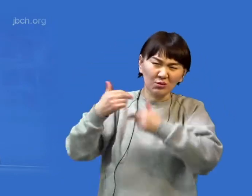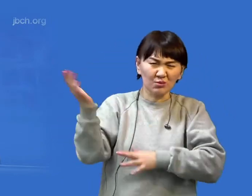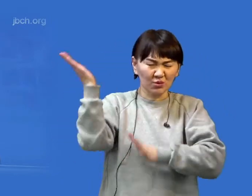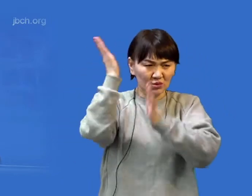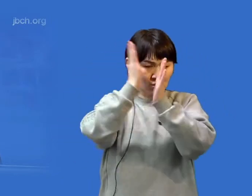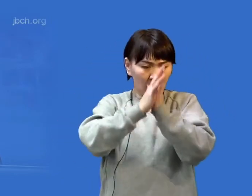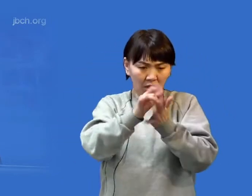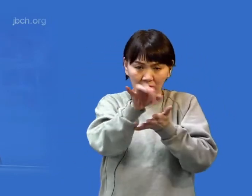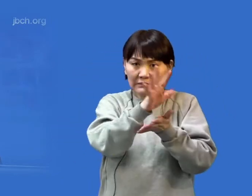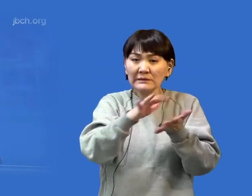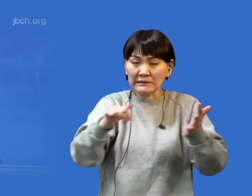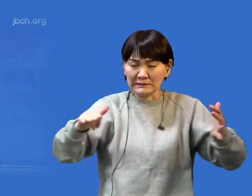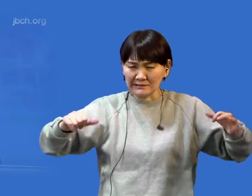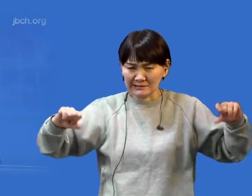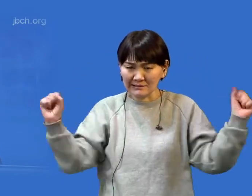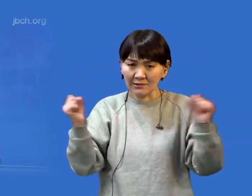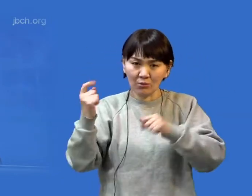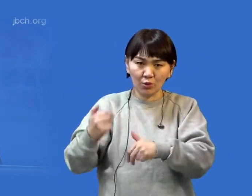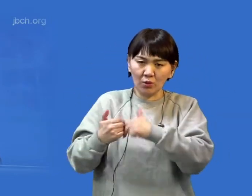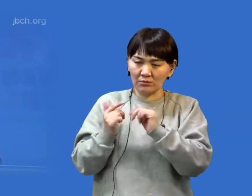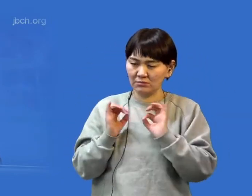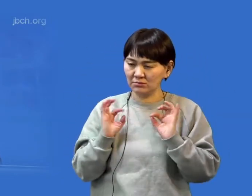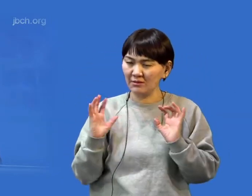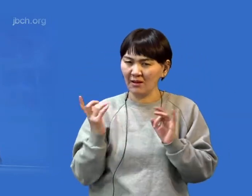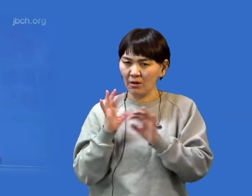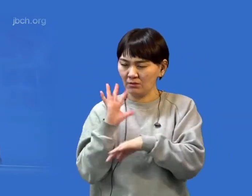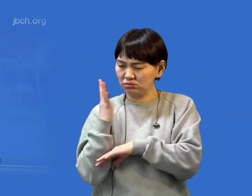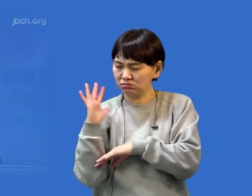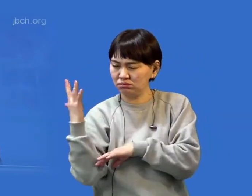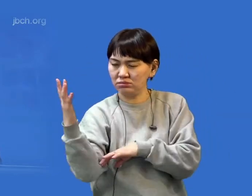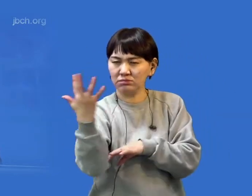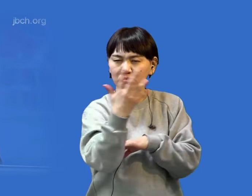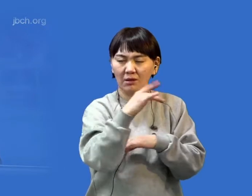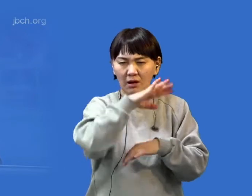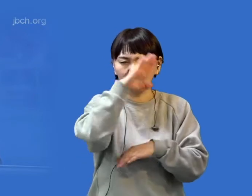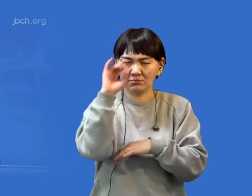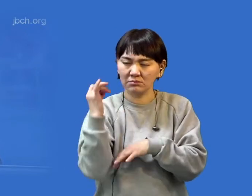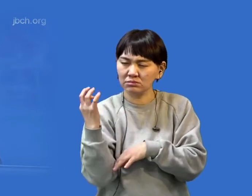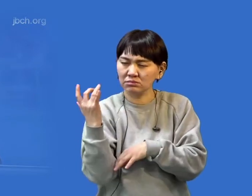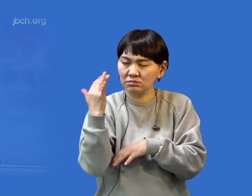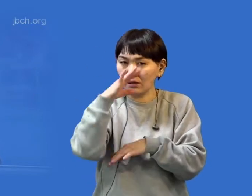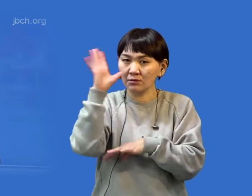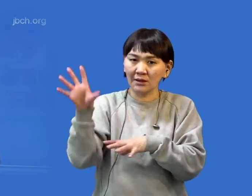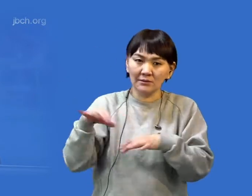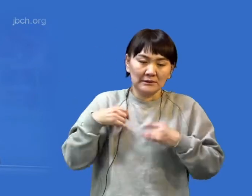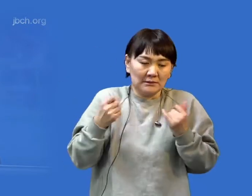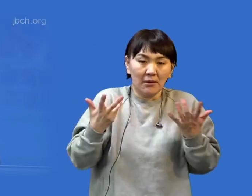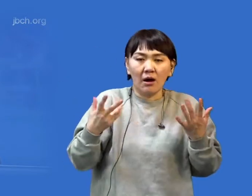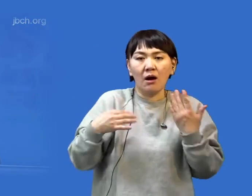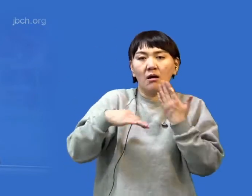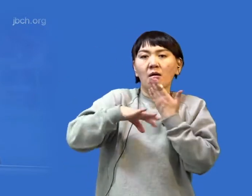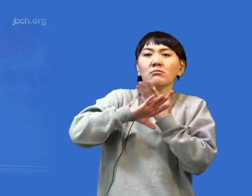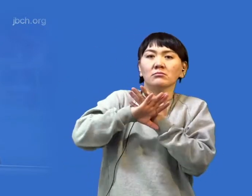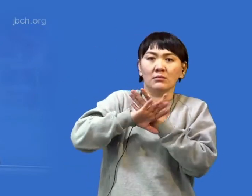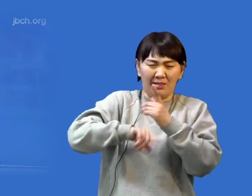хүүтэн даархаас хамгаалж, тэдний явах ёстой замыг нь зааж өгч, хамгаалж өгч.